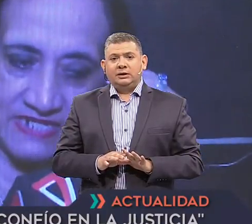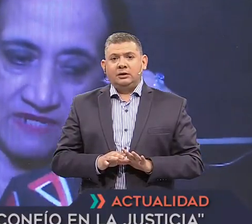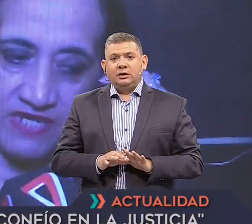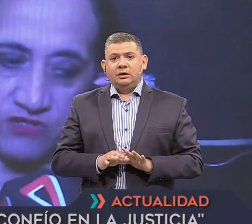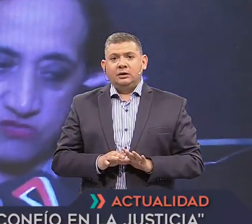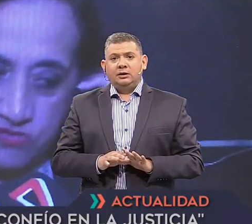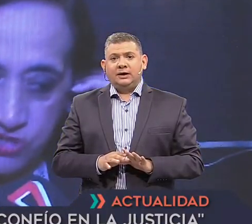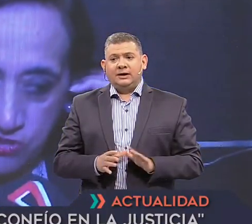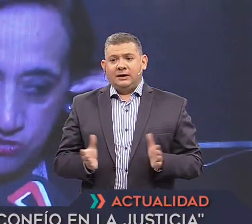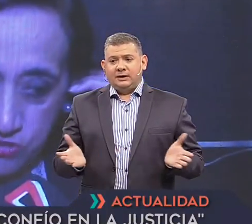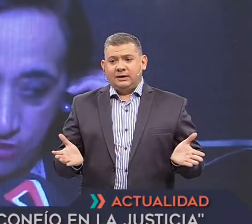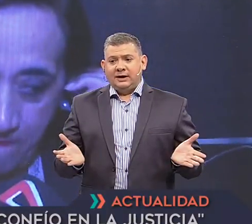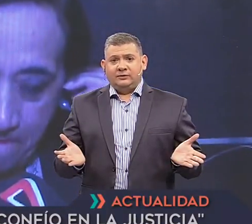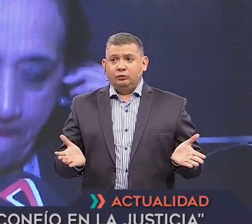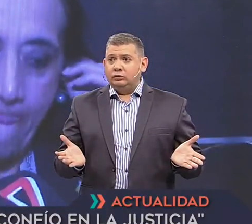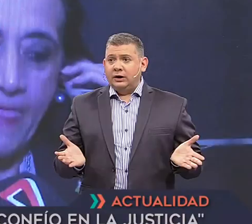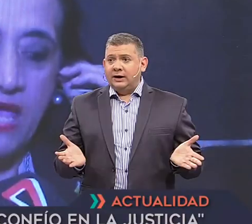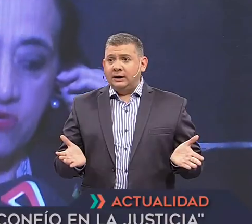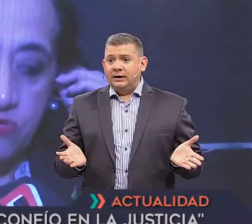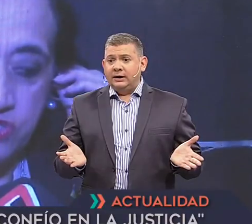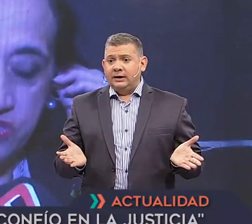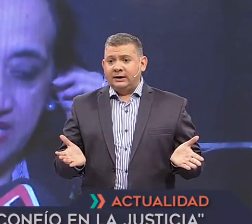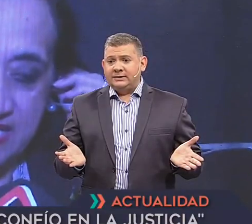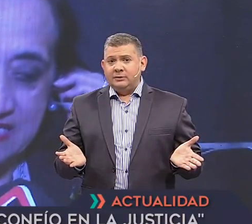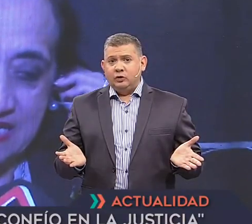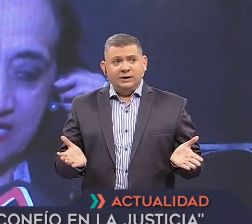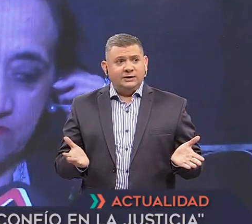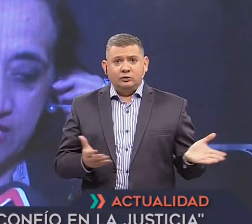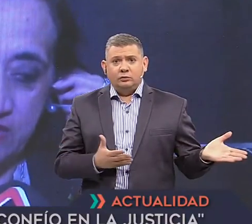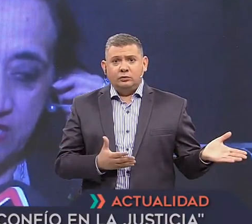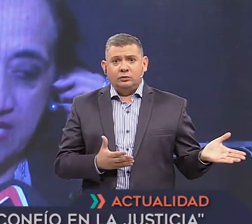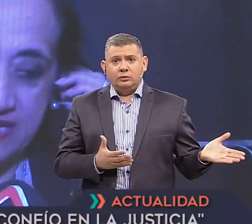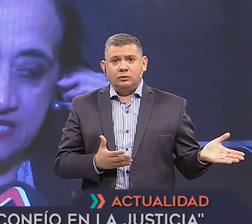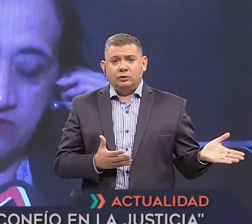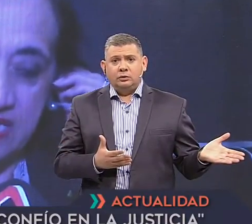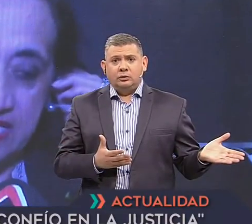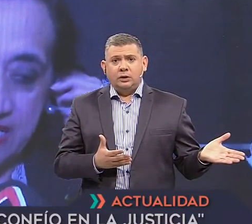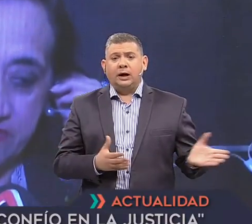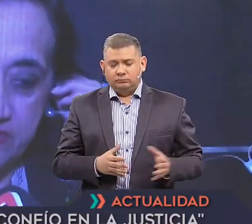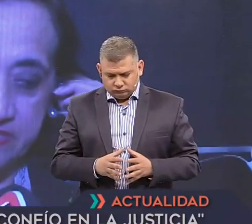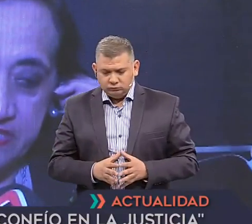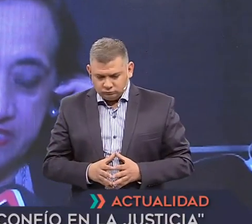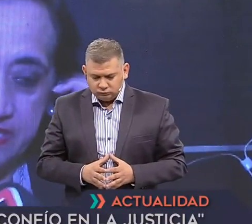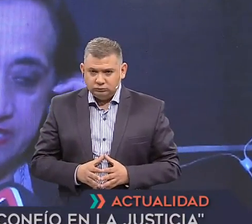qué significa concusión. ¿Qué es un concusión enriquecimiento ilícito? Concusión es el delito de quedarse con el dinero.